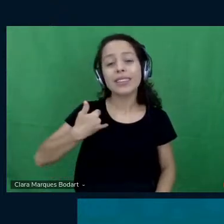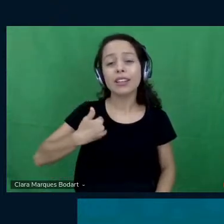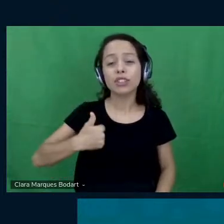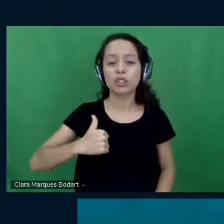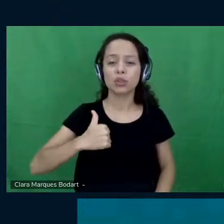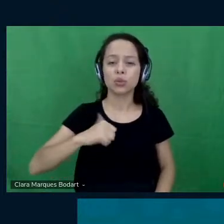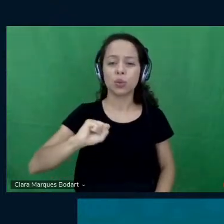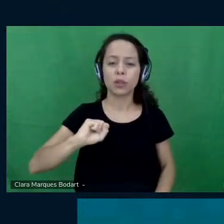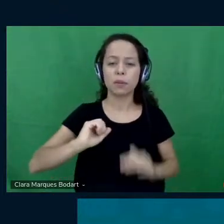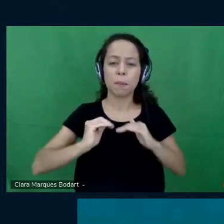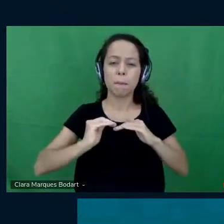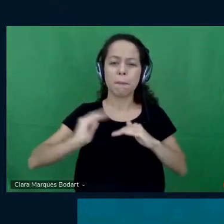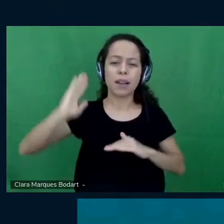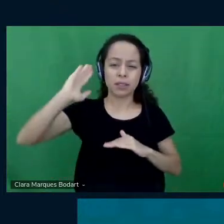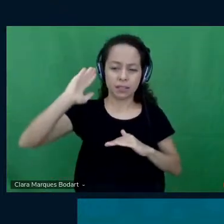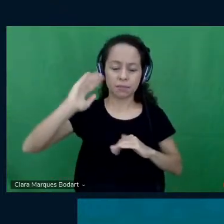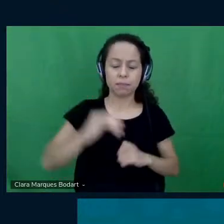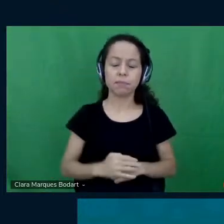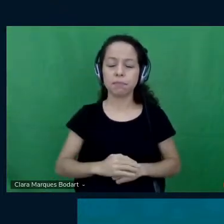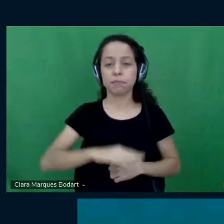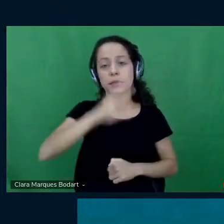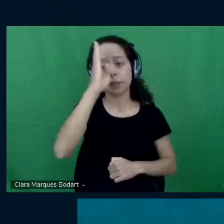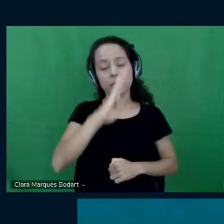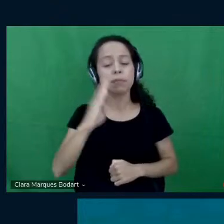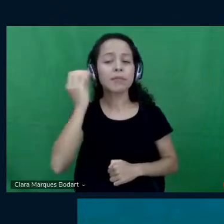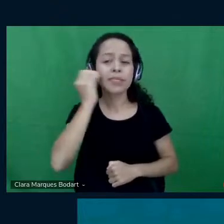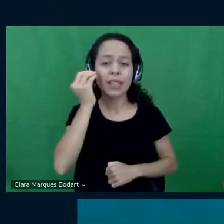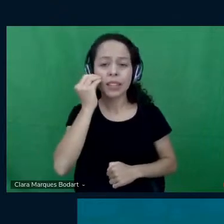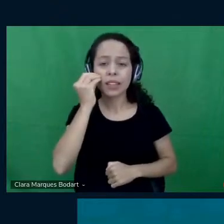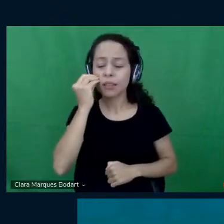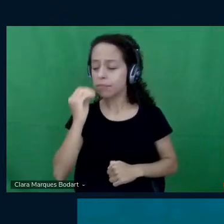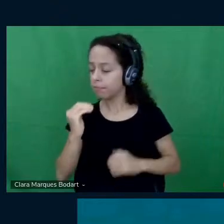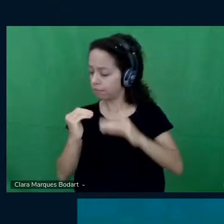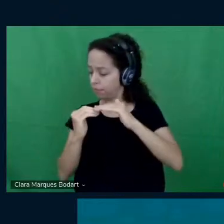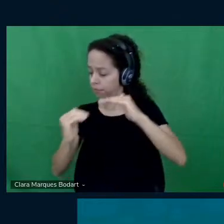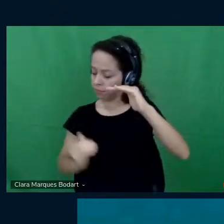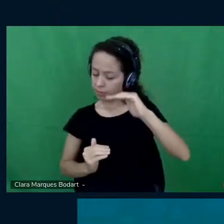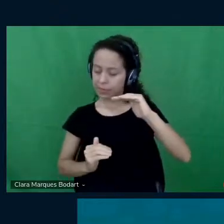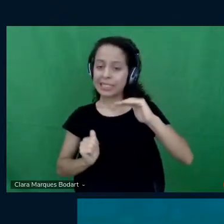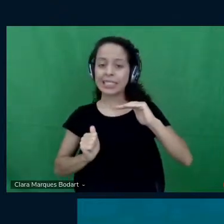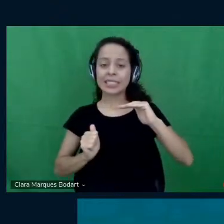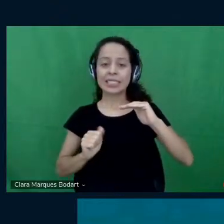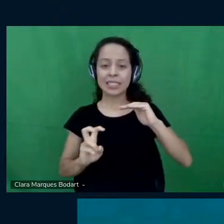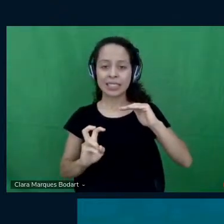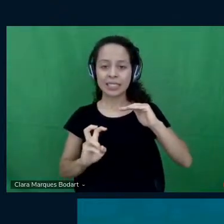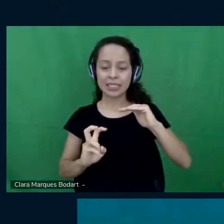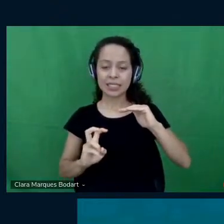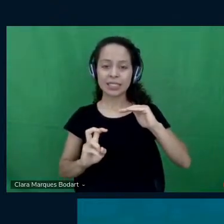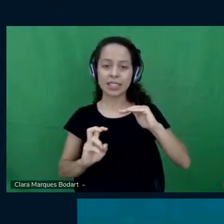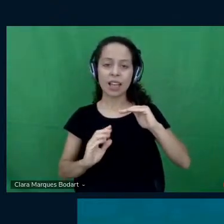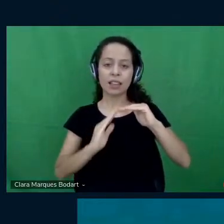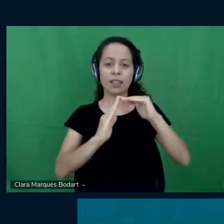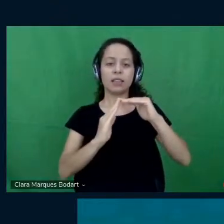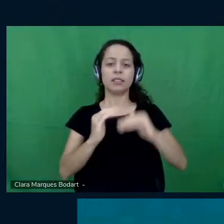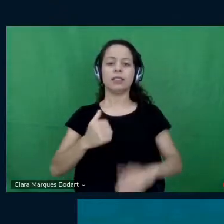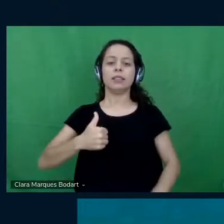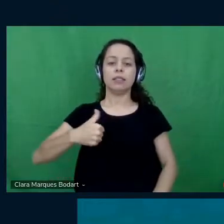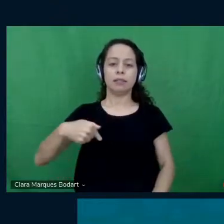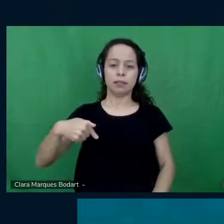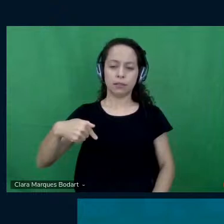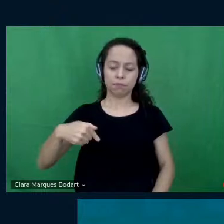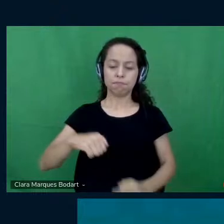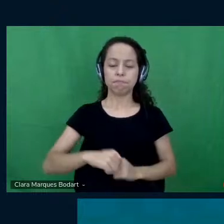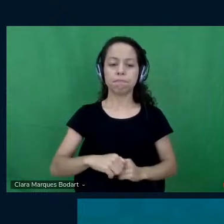continua fazendo a inclusão dos jovens de 15 e 17 em todo o seu território, né? Especialmente